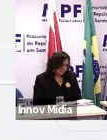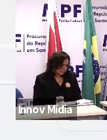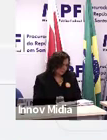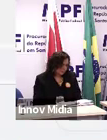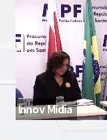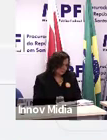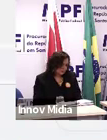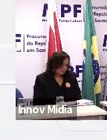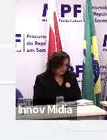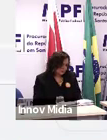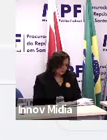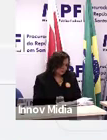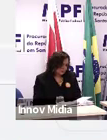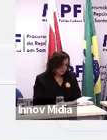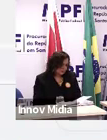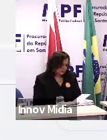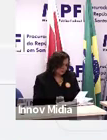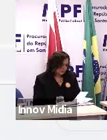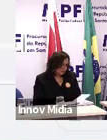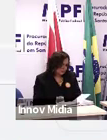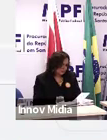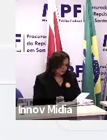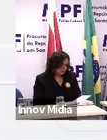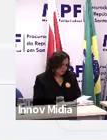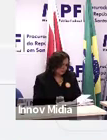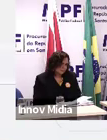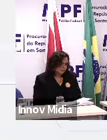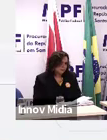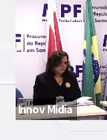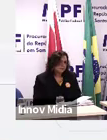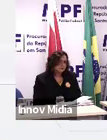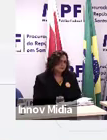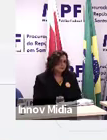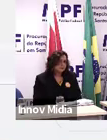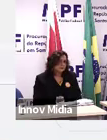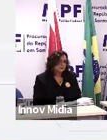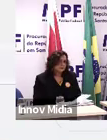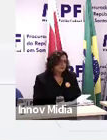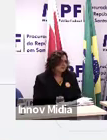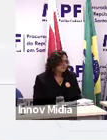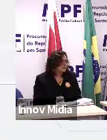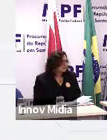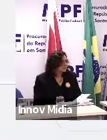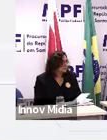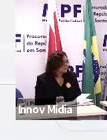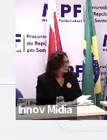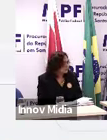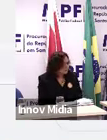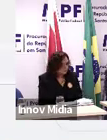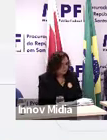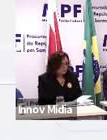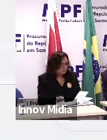enquadra na lei na minha interpretação é estupro configurou o estupro uhum vou passar aqui pro Dr Claude para